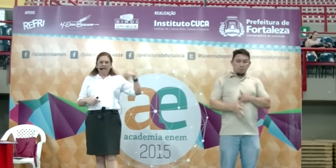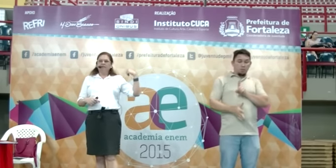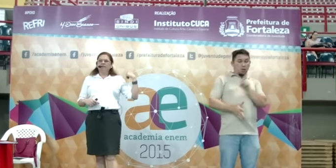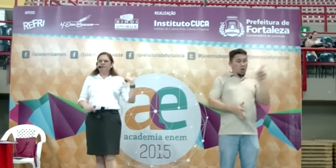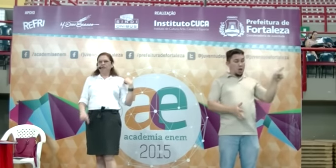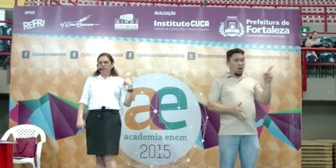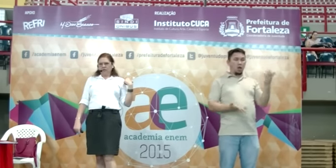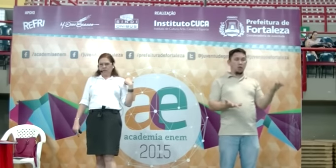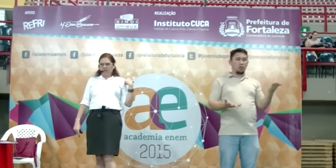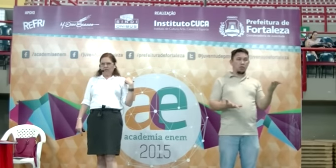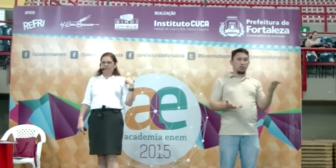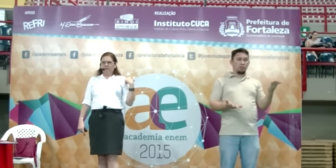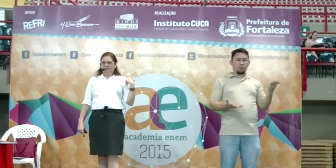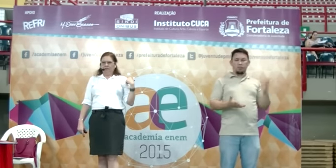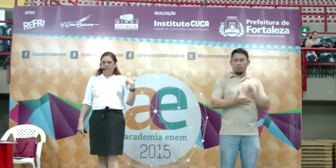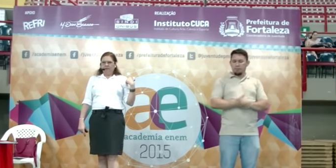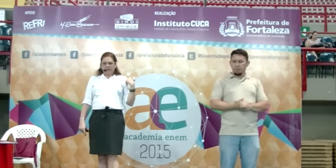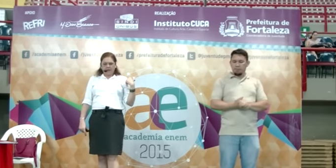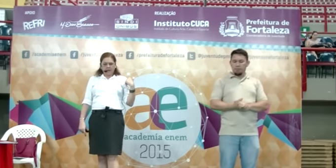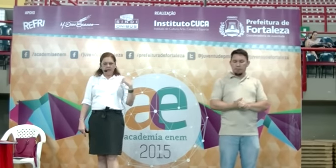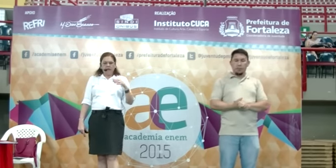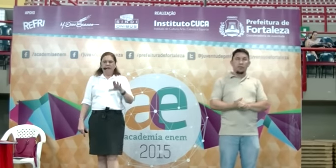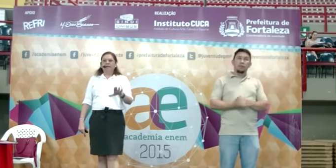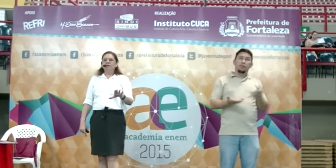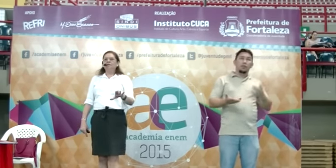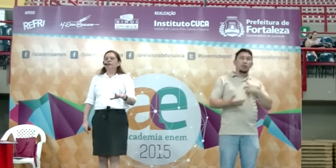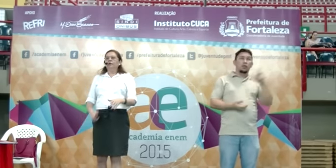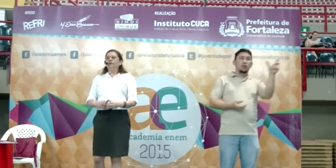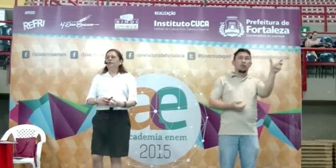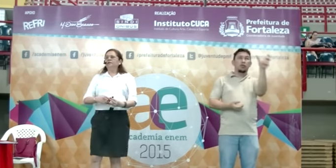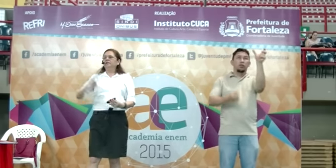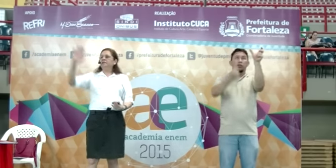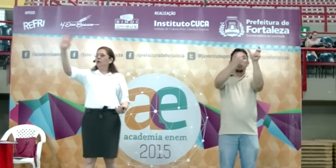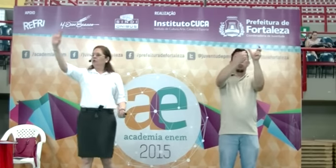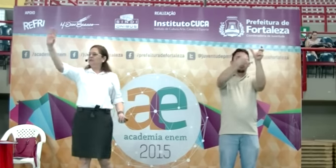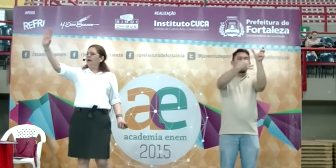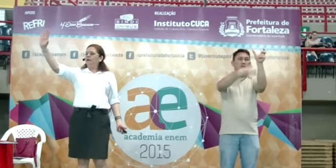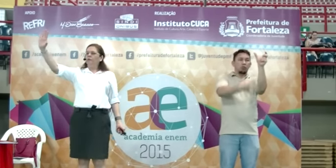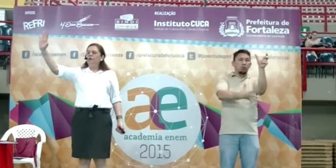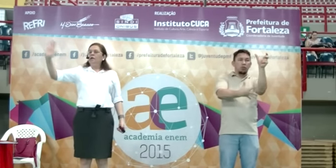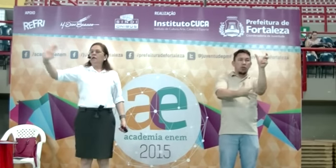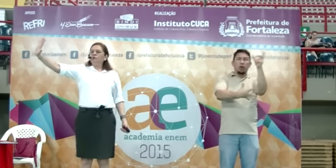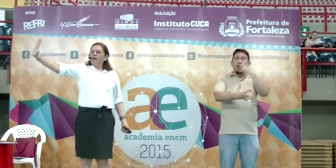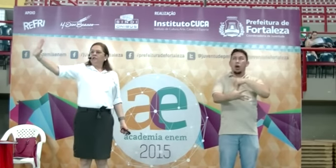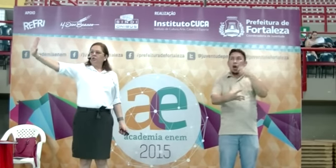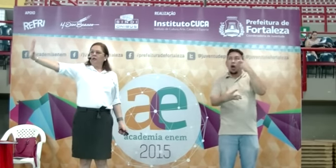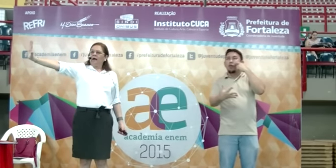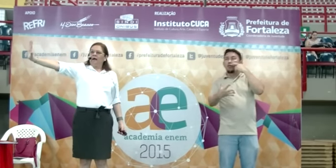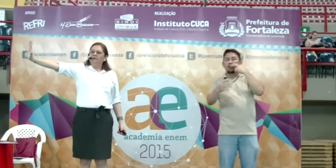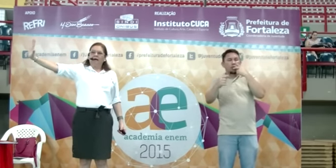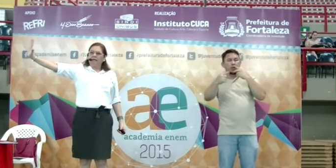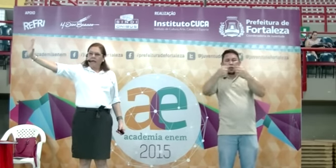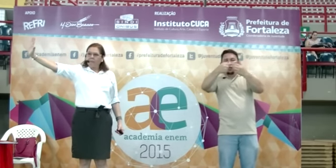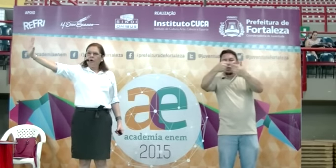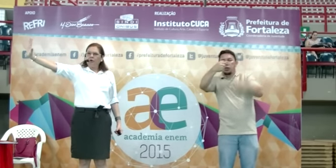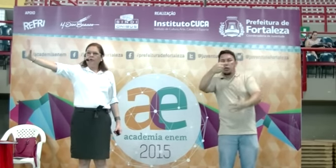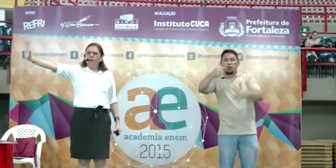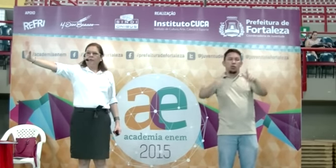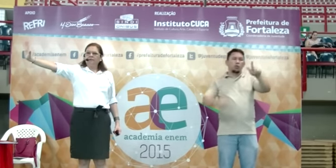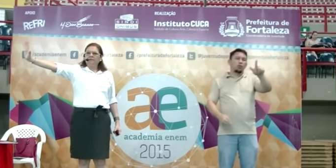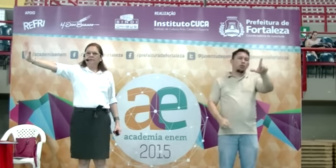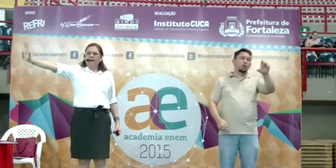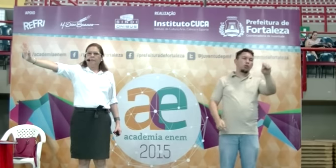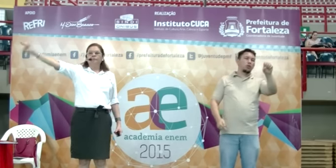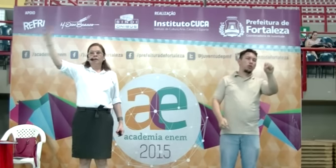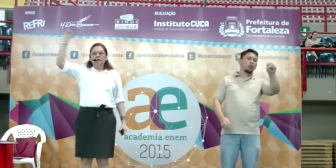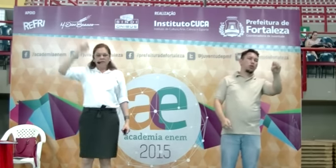eles, tais resoluções. Tá? Então aqui eu fiz esse glossário. Eu deixo lá, daqui a pouco